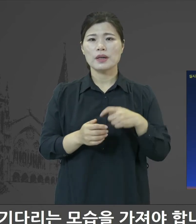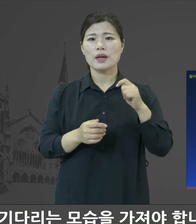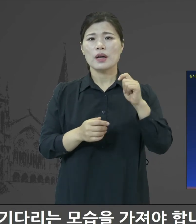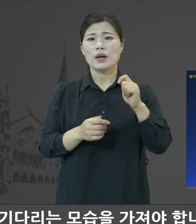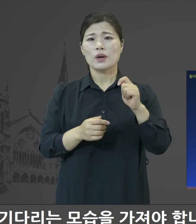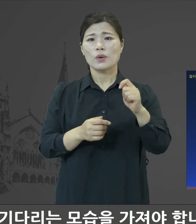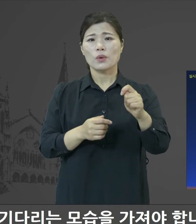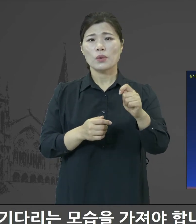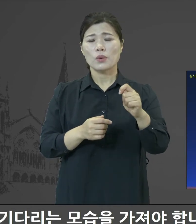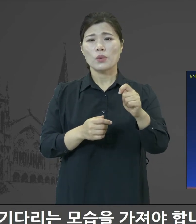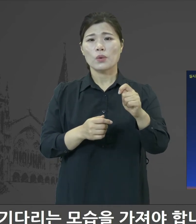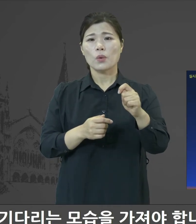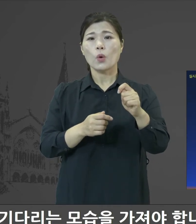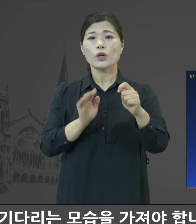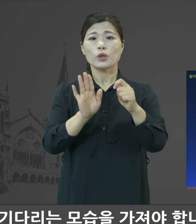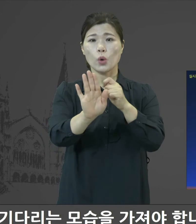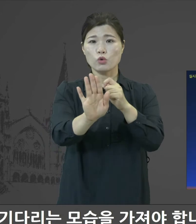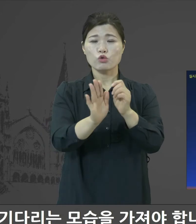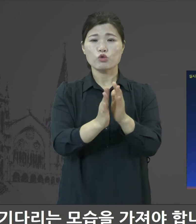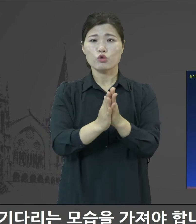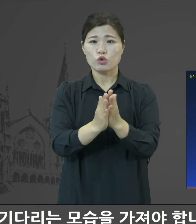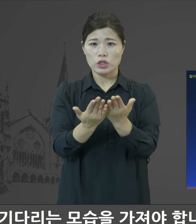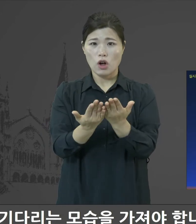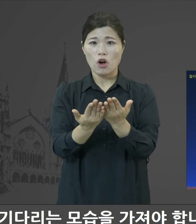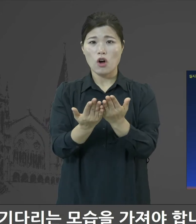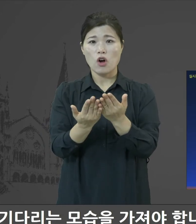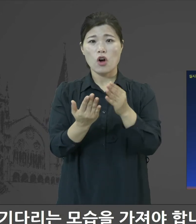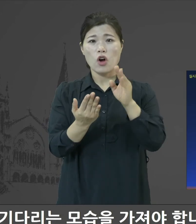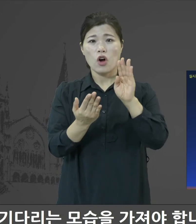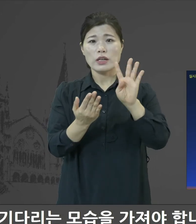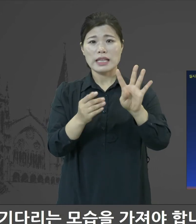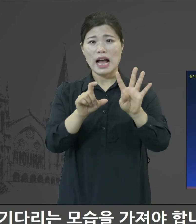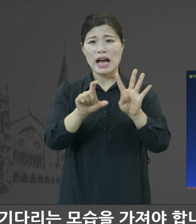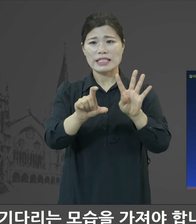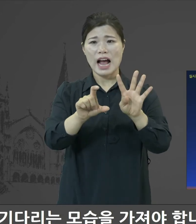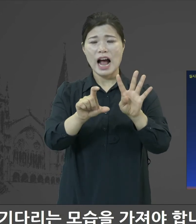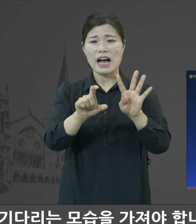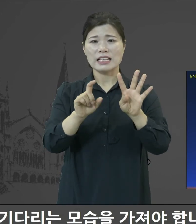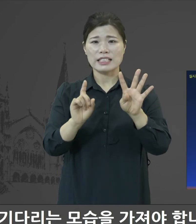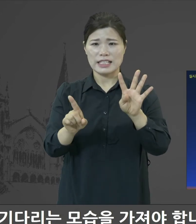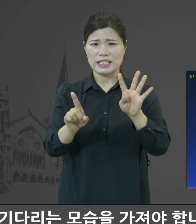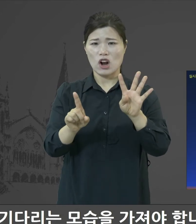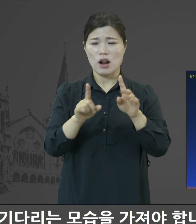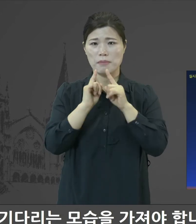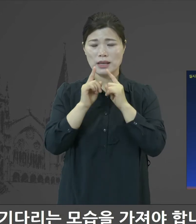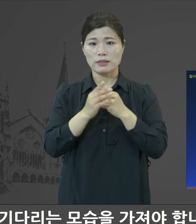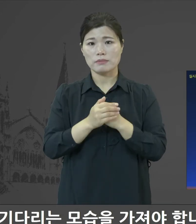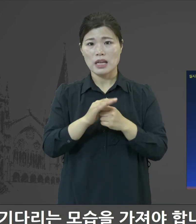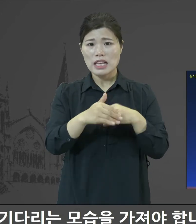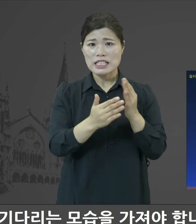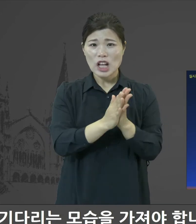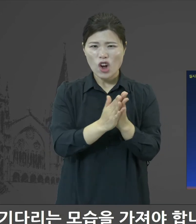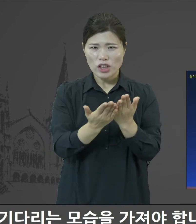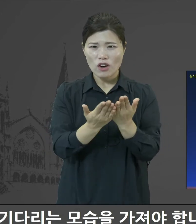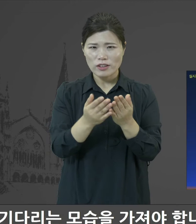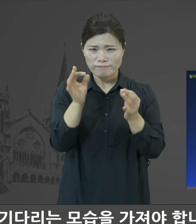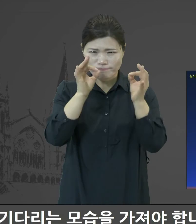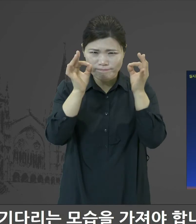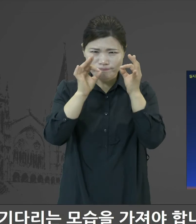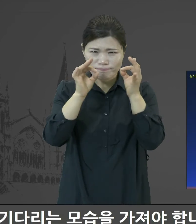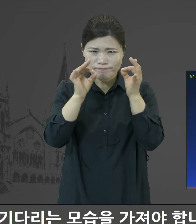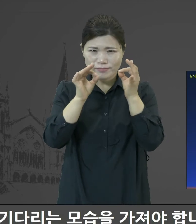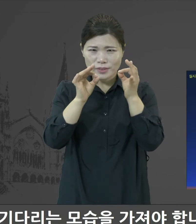4장 1절을 볼 겁니다. 고린도후서 4장 1절. 여러분, 성경으로 이렇게 풀어가는 그 재미를 좀 더 깊이 가지시기를 주